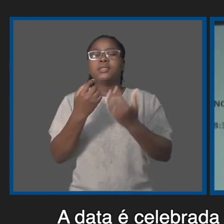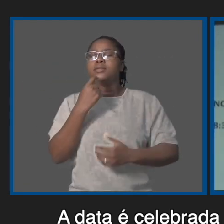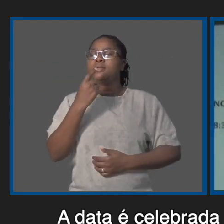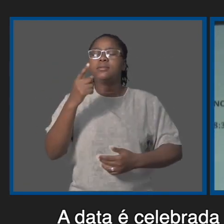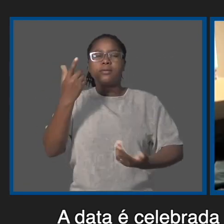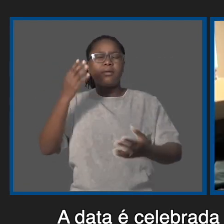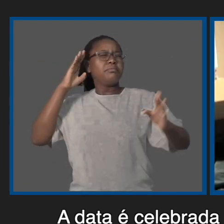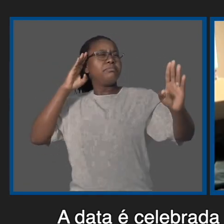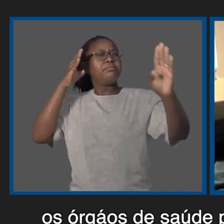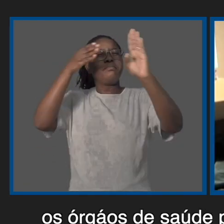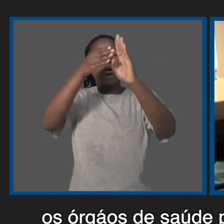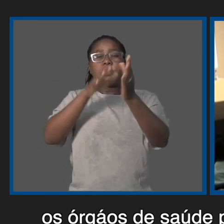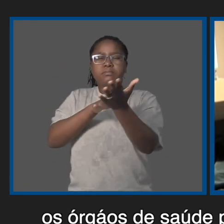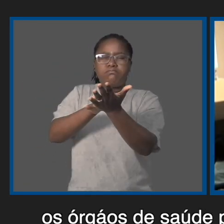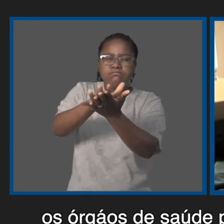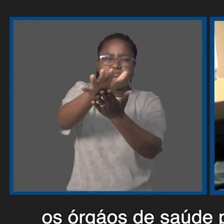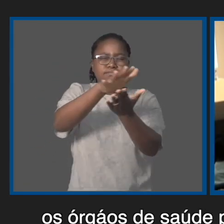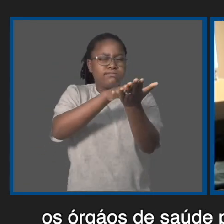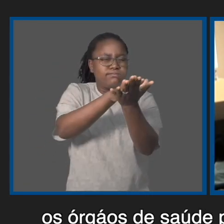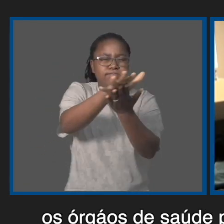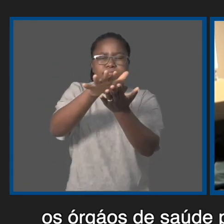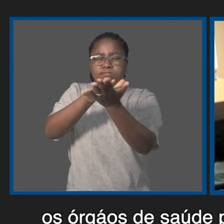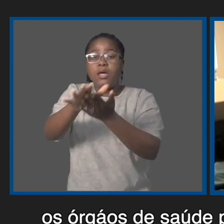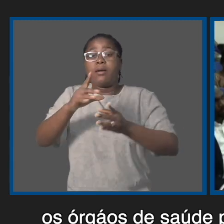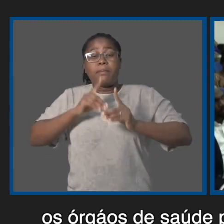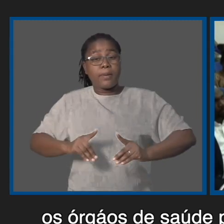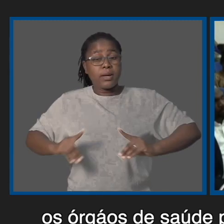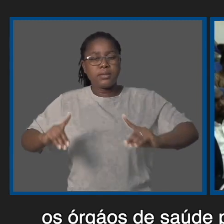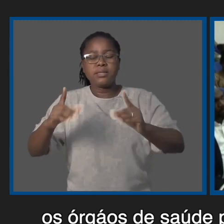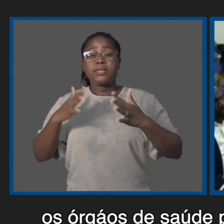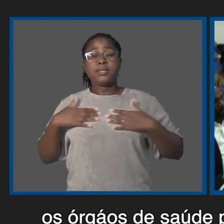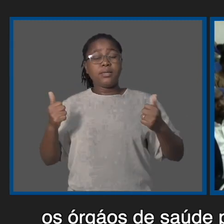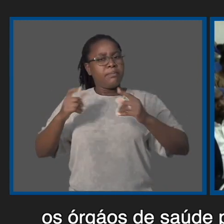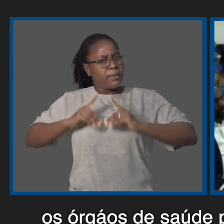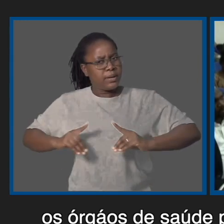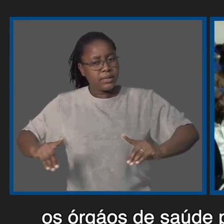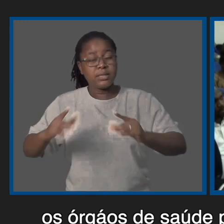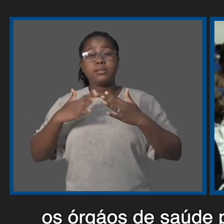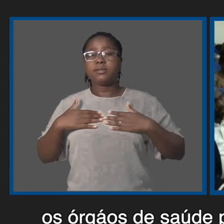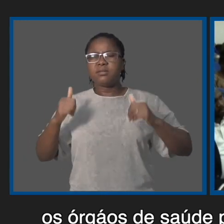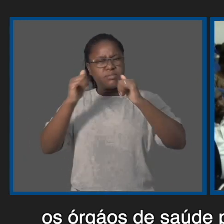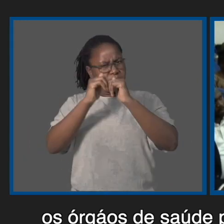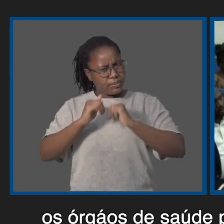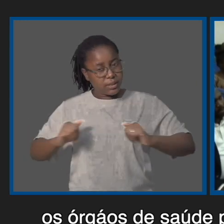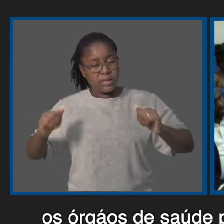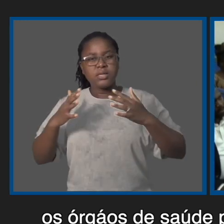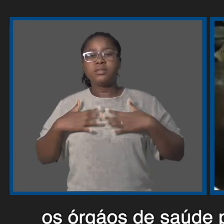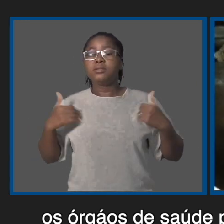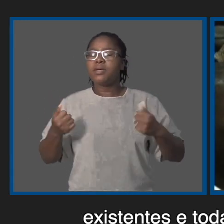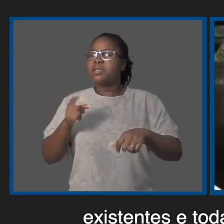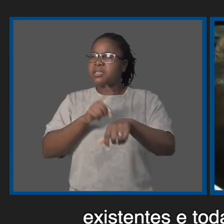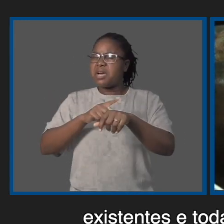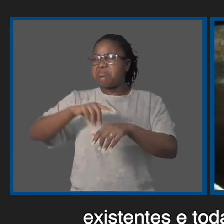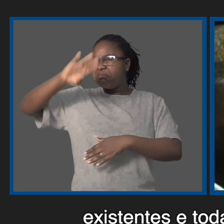objetivo de sensibilizar a população, os órgãos de saúde pública, médicos e especialistas em saúde para os tipos de doenças